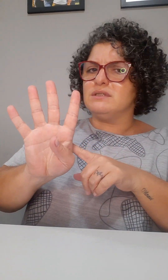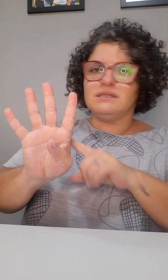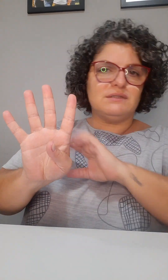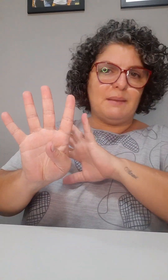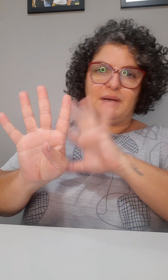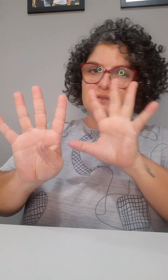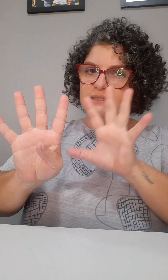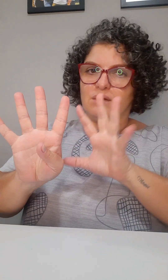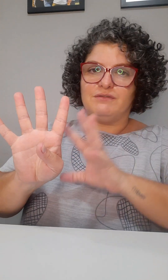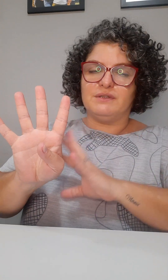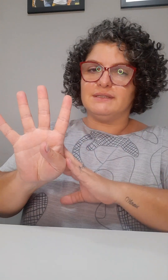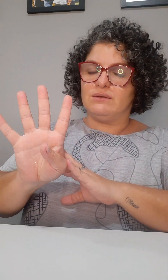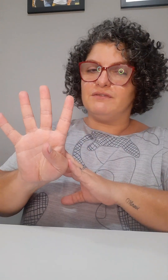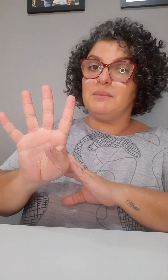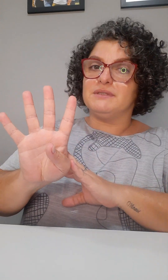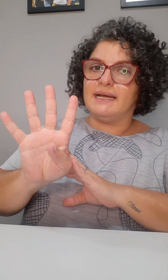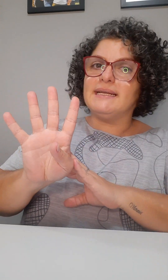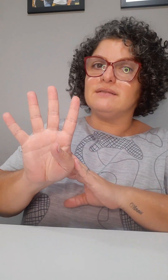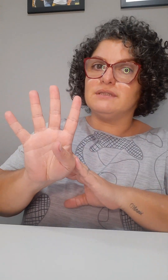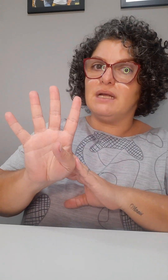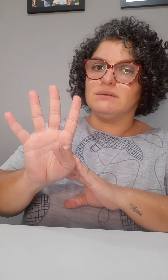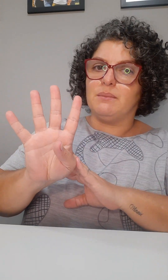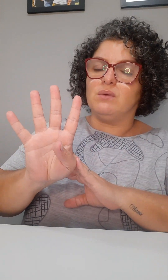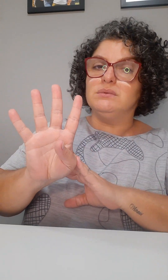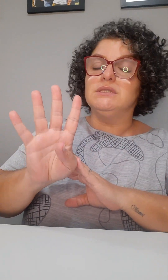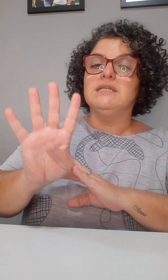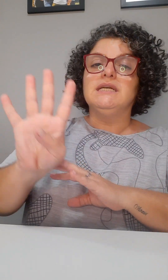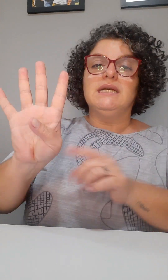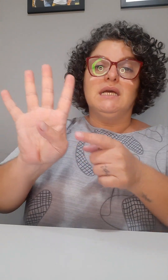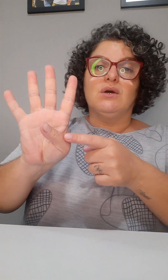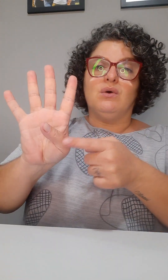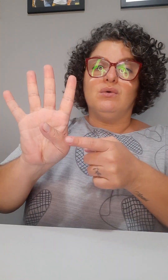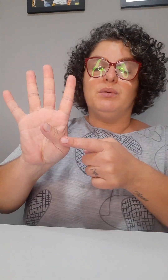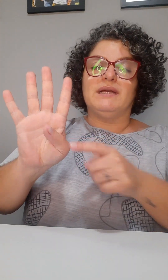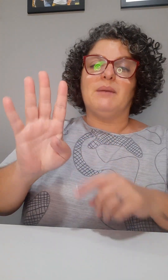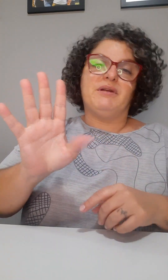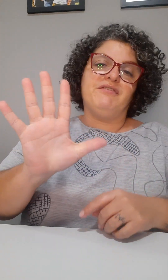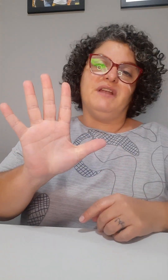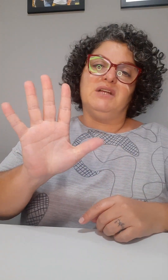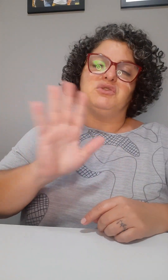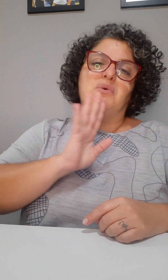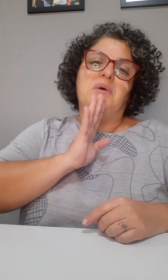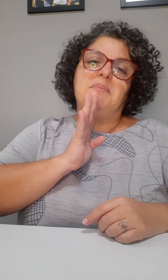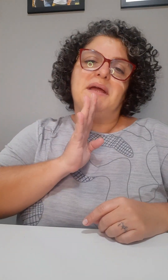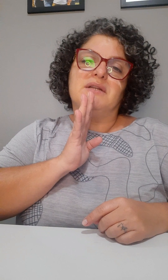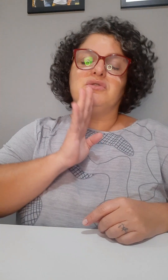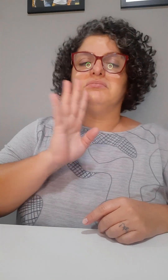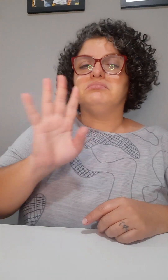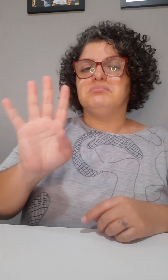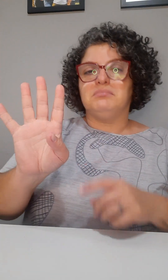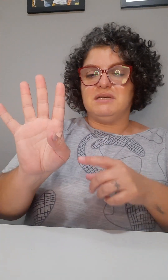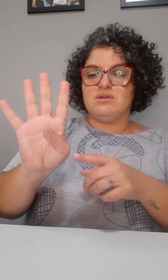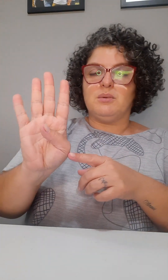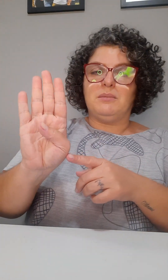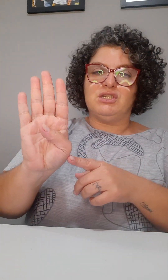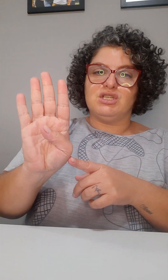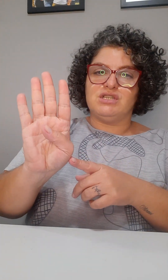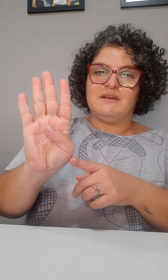dedos abertos. Essa configuração não vai mudar em nada o sinal, tá bom? Com o polegar pra frente ou com o aberto. Mas normalmente a gente faz